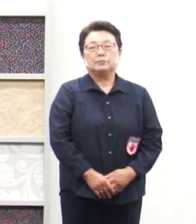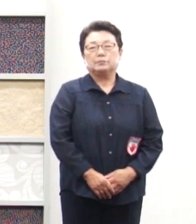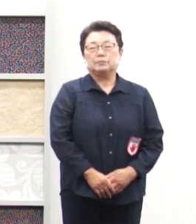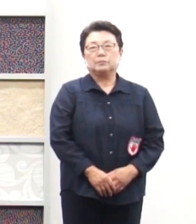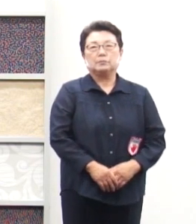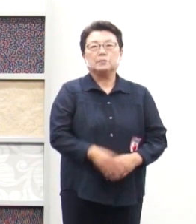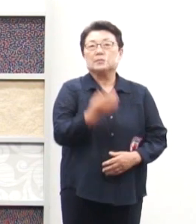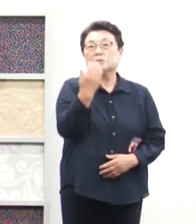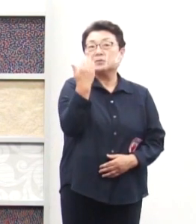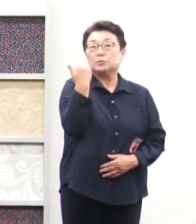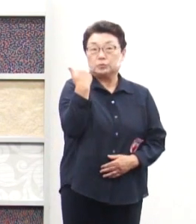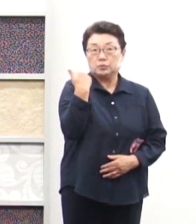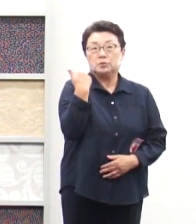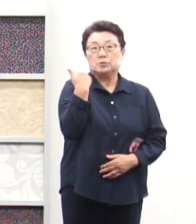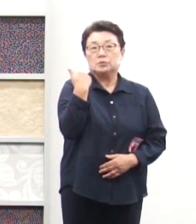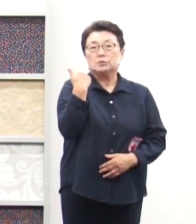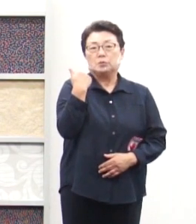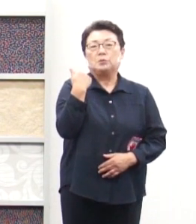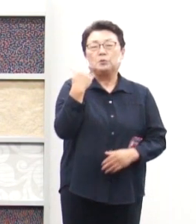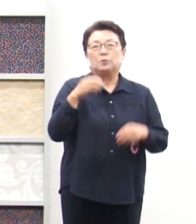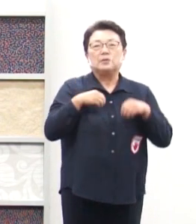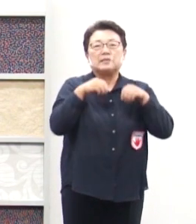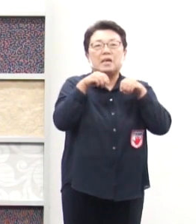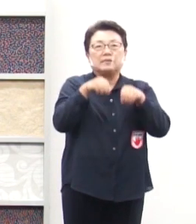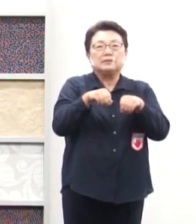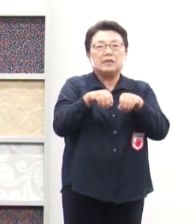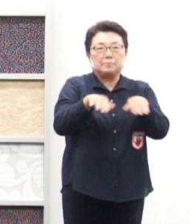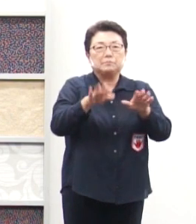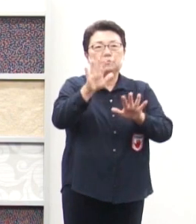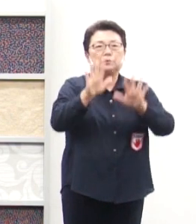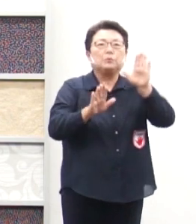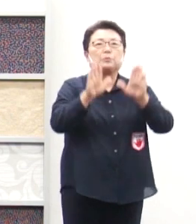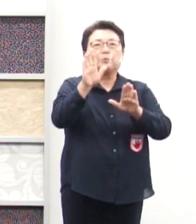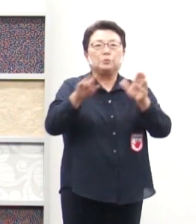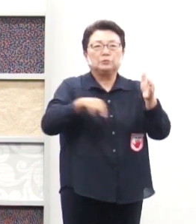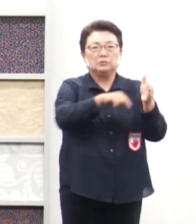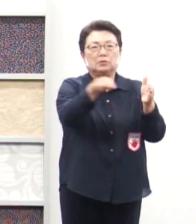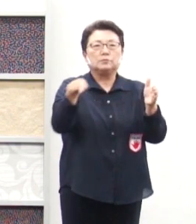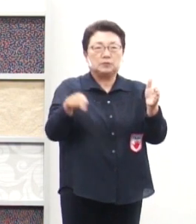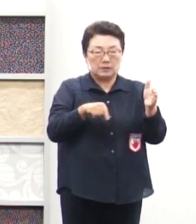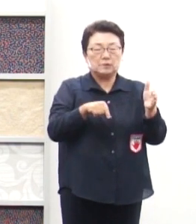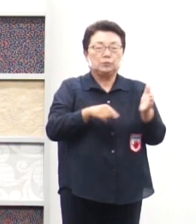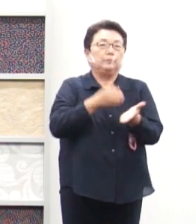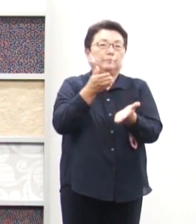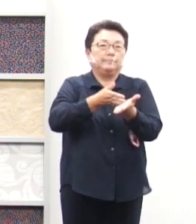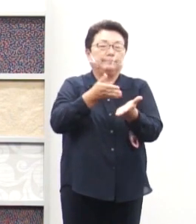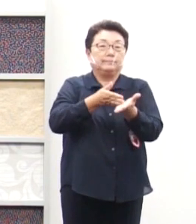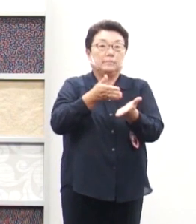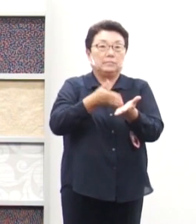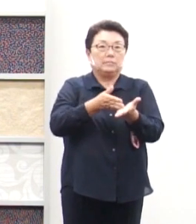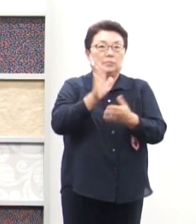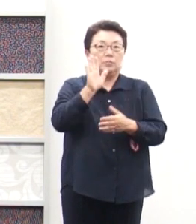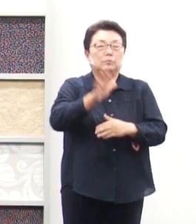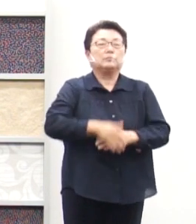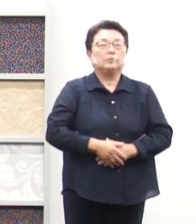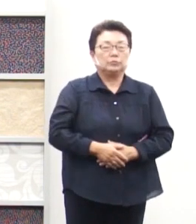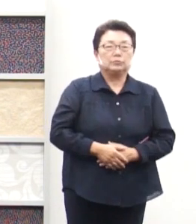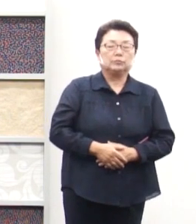直近その感染状況について、少し、お話をさせていただきたいと思います